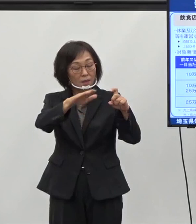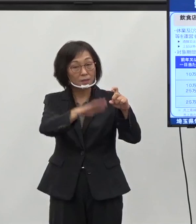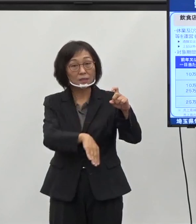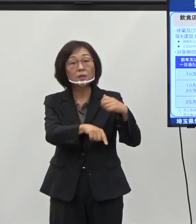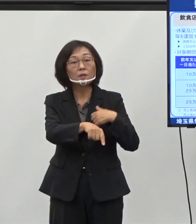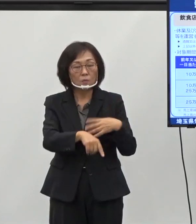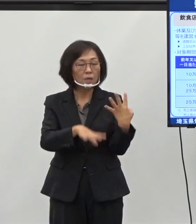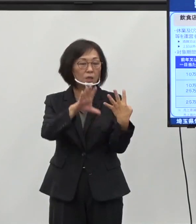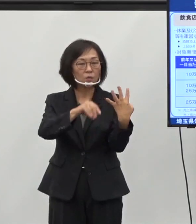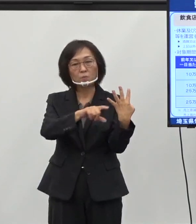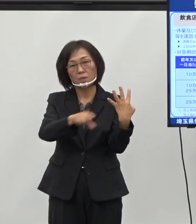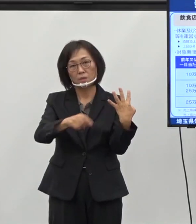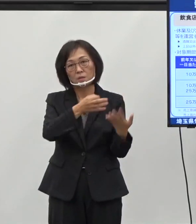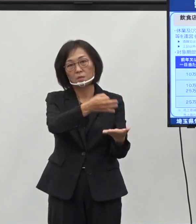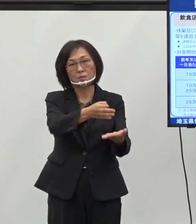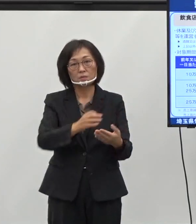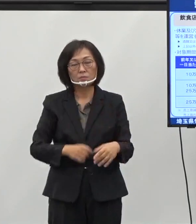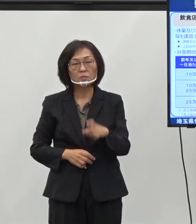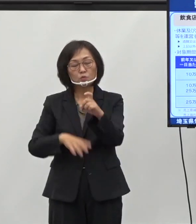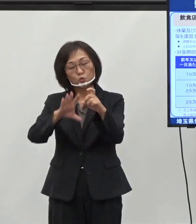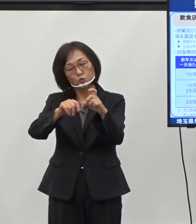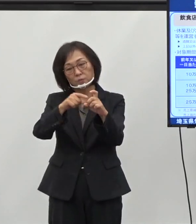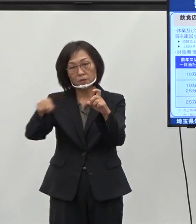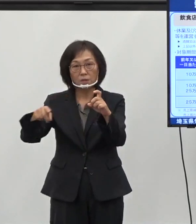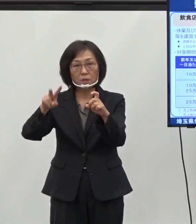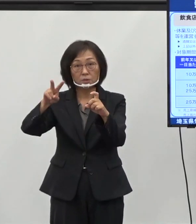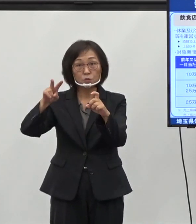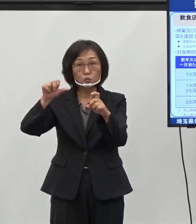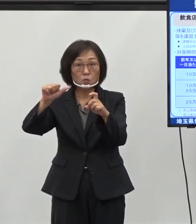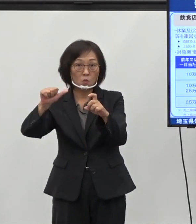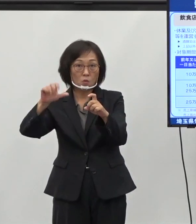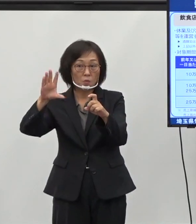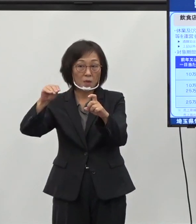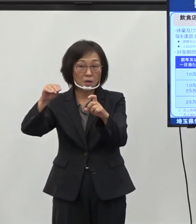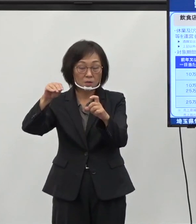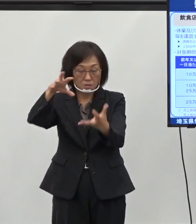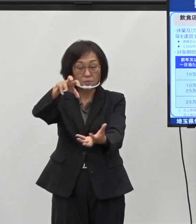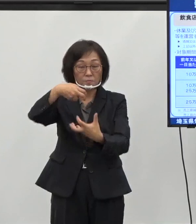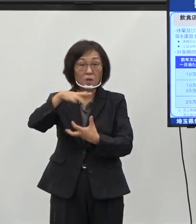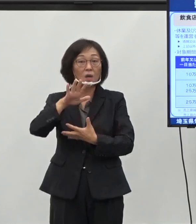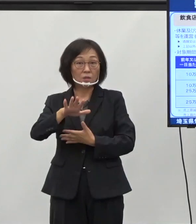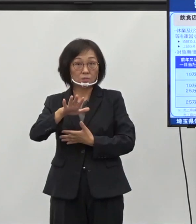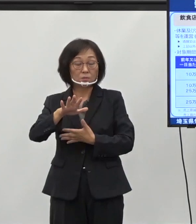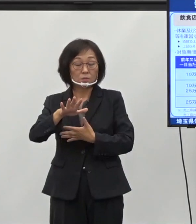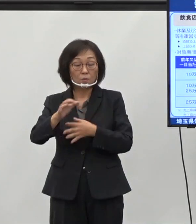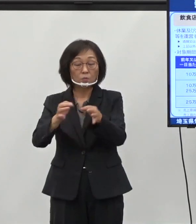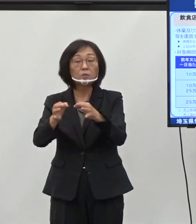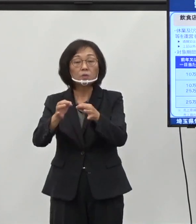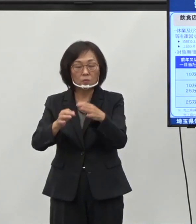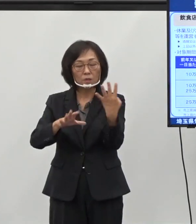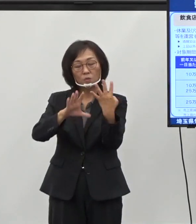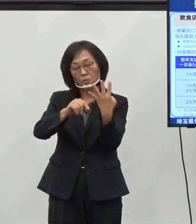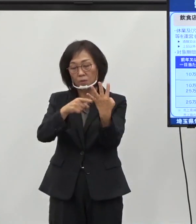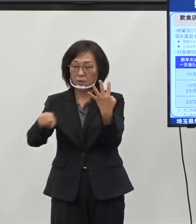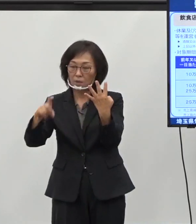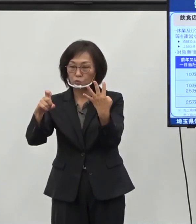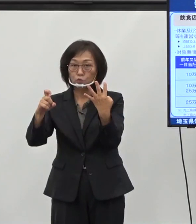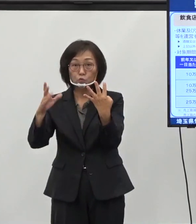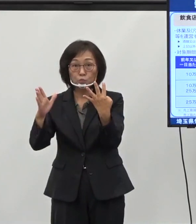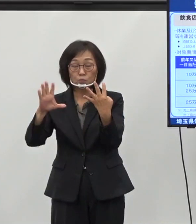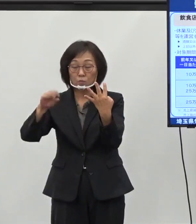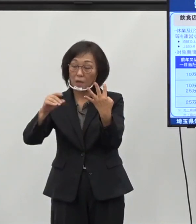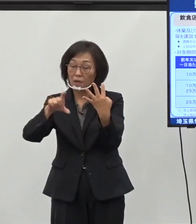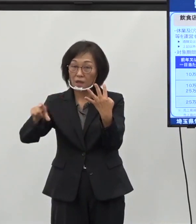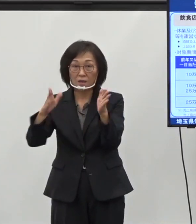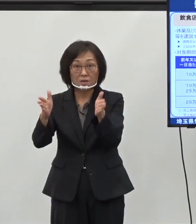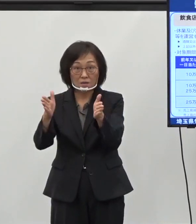円、10万円から25万円のところにつきましては、4万円から10万円、そして25万